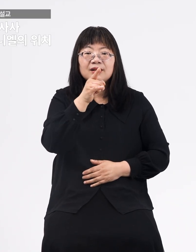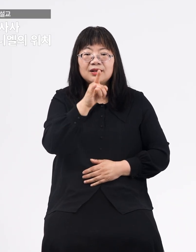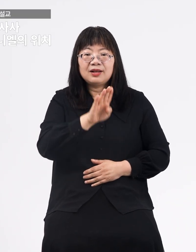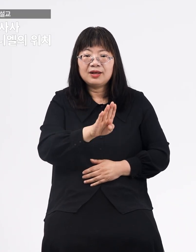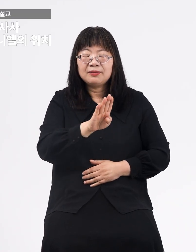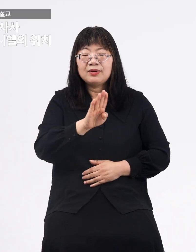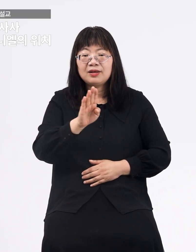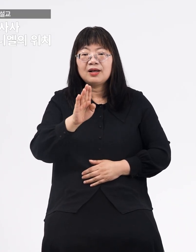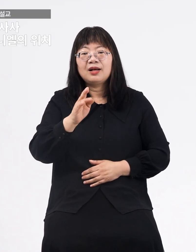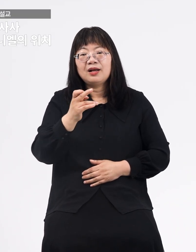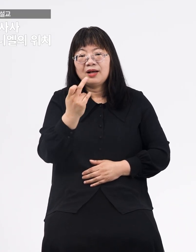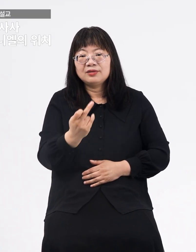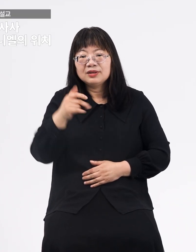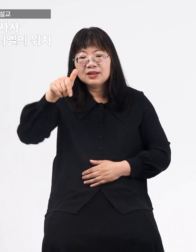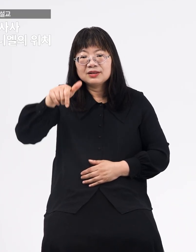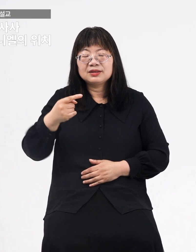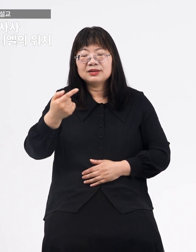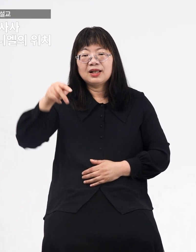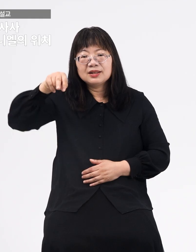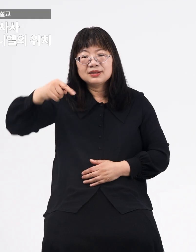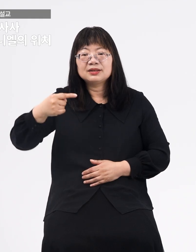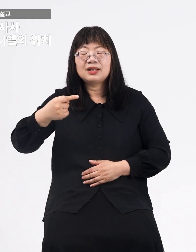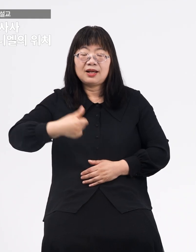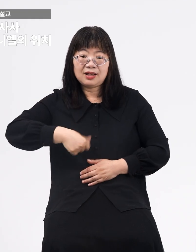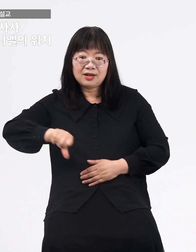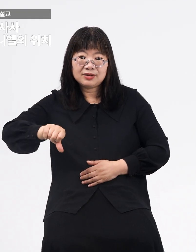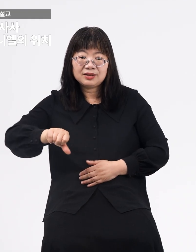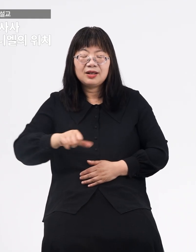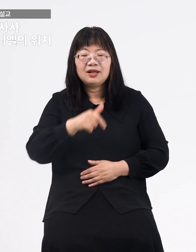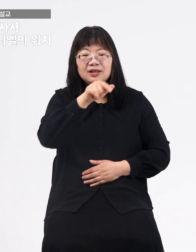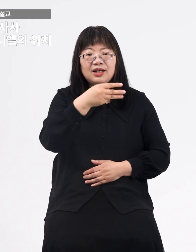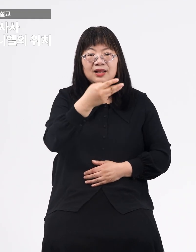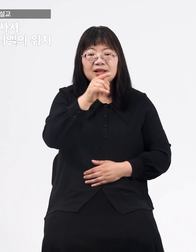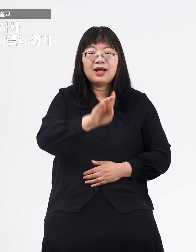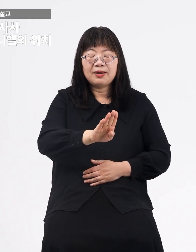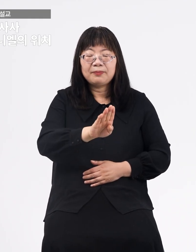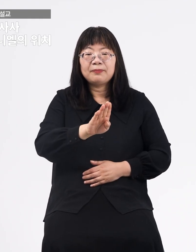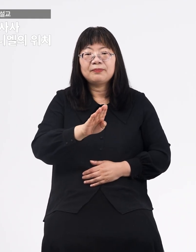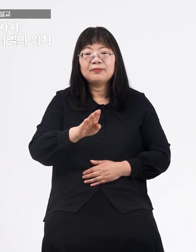아우 그나스의 아들 온니엘이라. 갈렙의 조카예요.